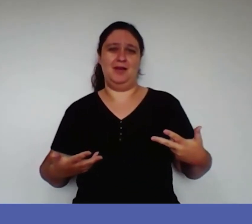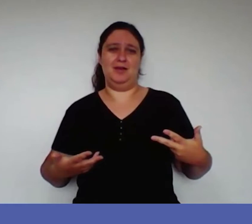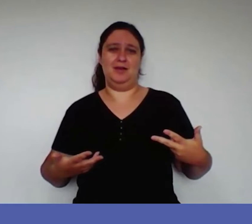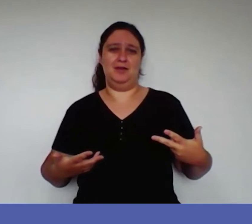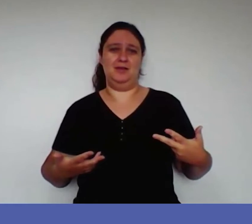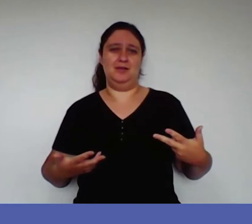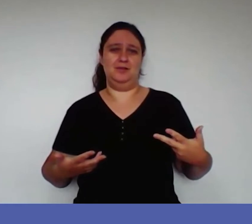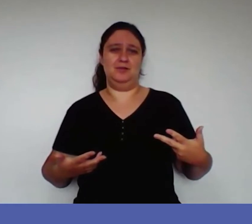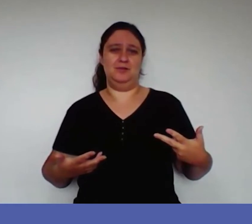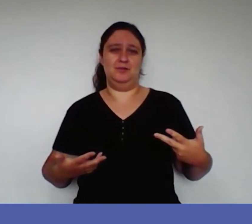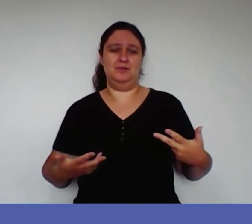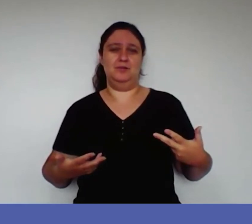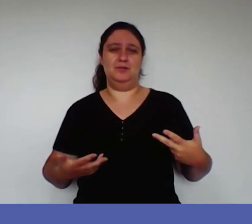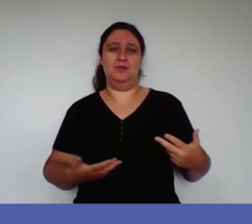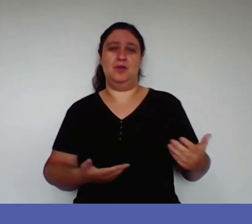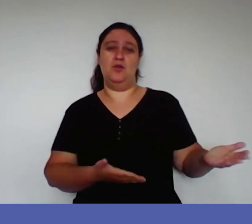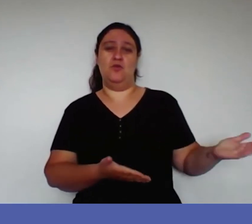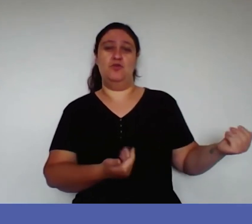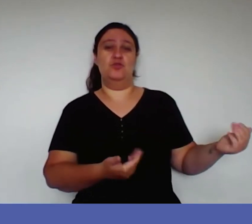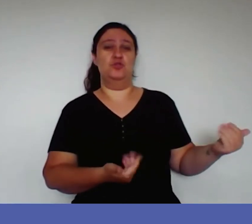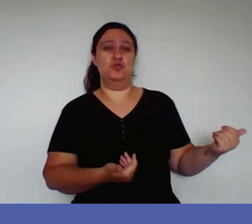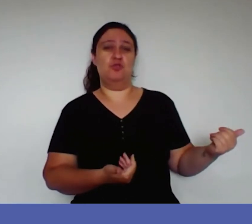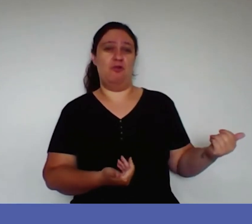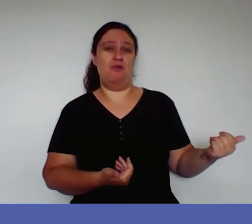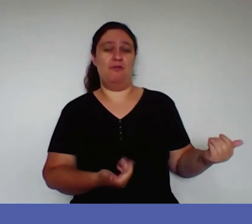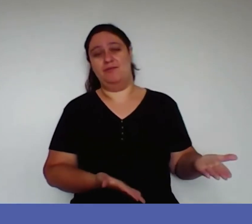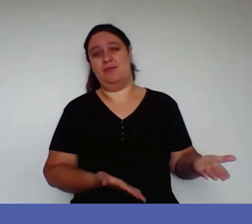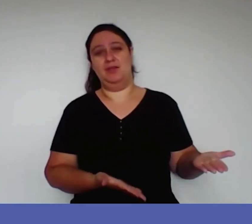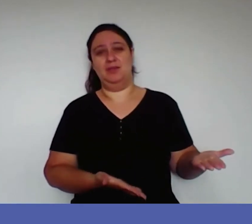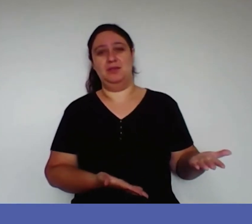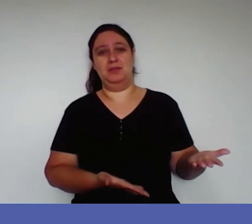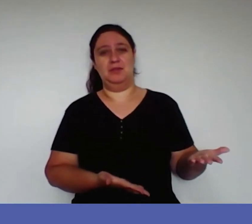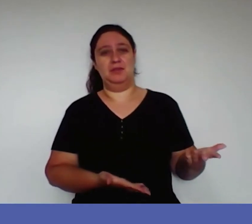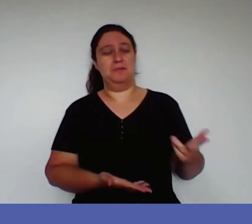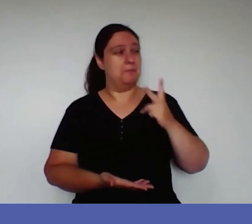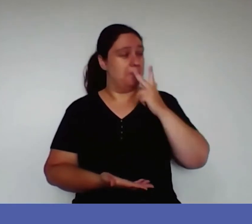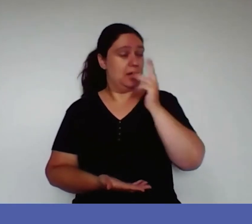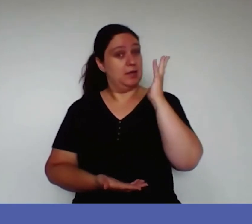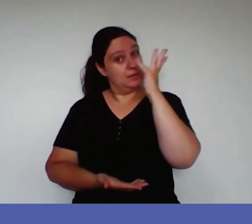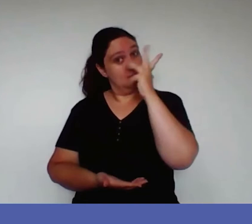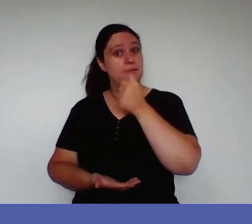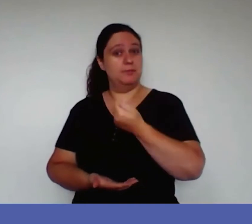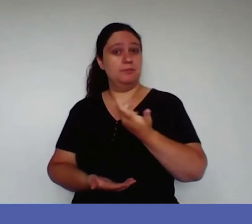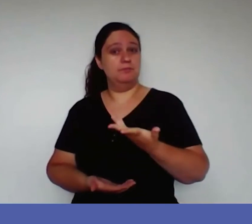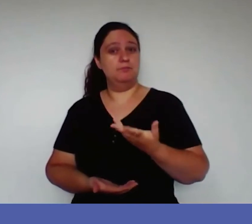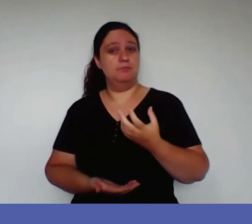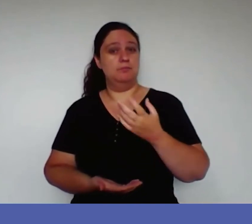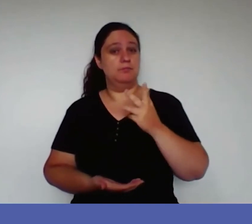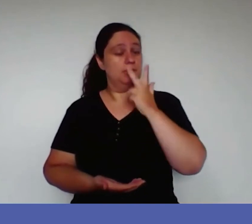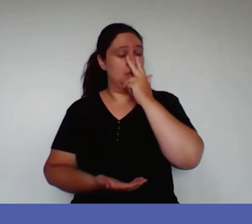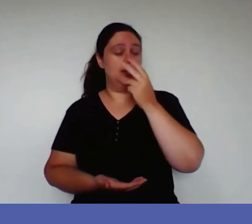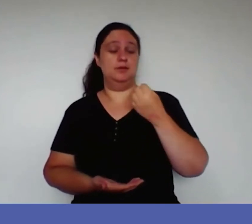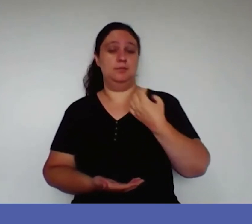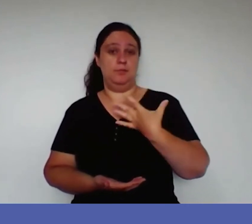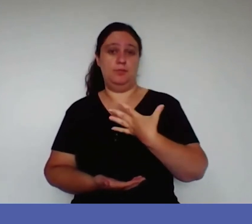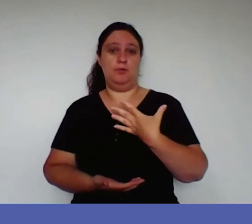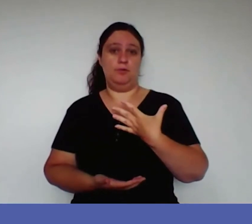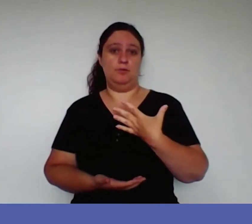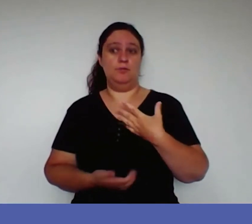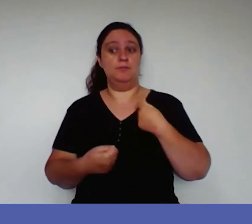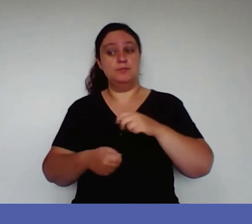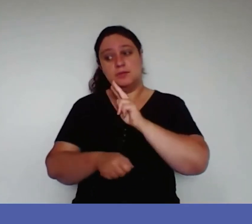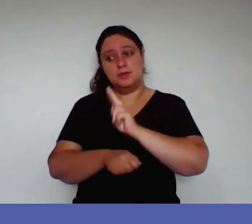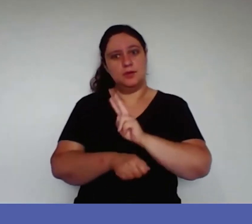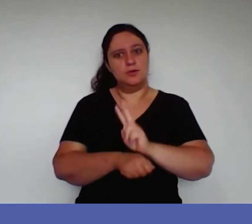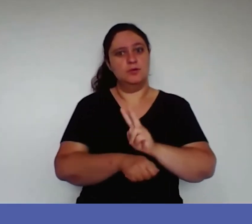né, estereotipo de um jovem bom, né? Vamos preservar esse jovem amanhã ser um bom ministro da palavra.